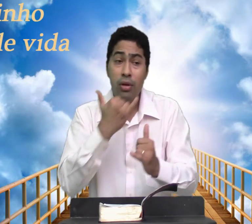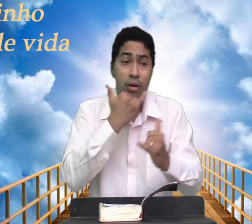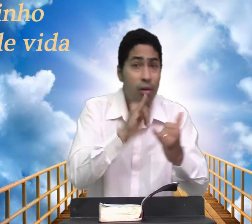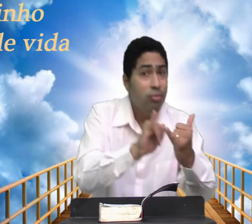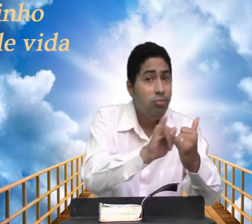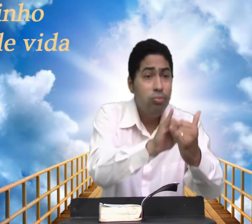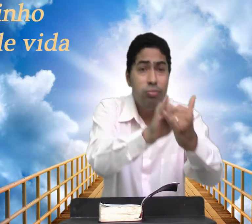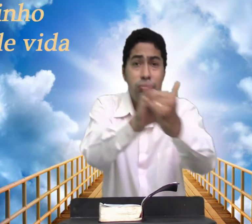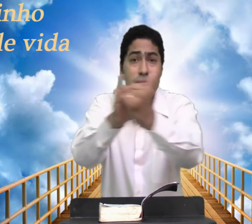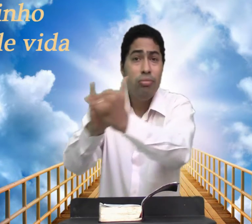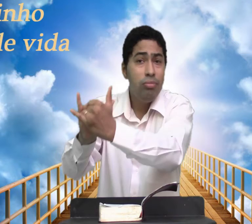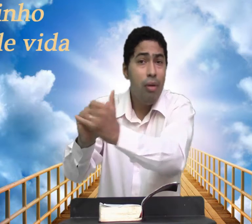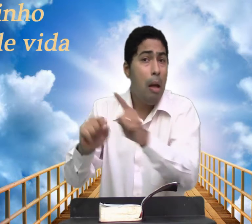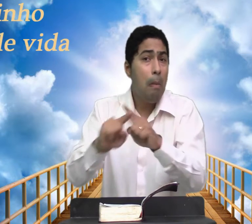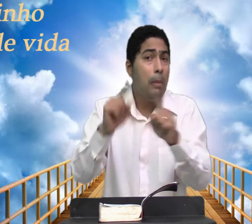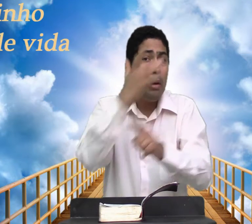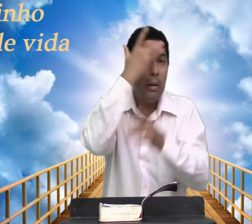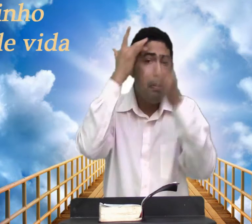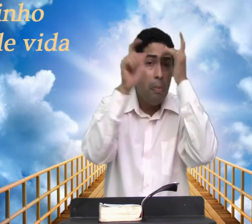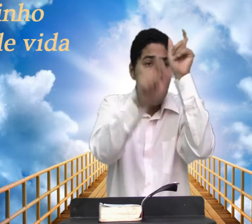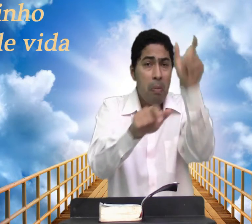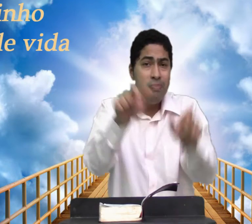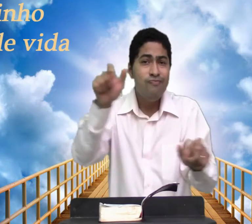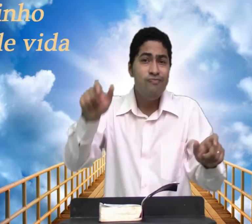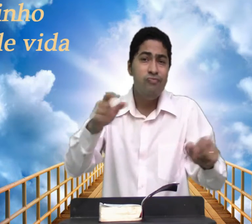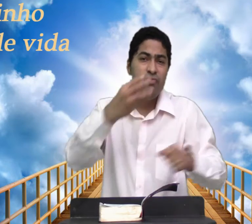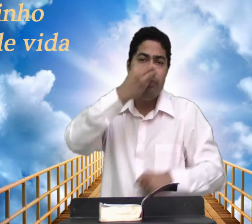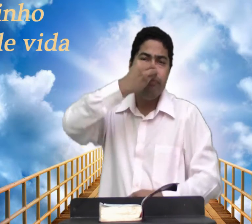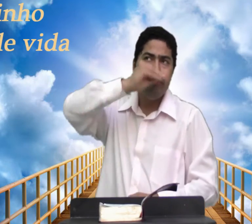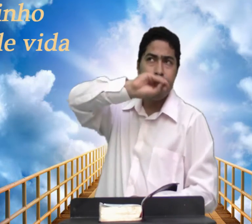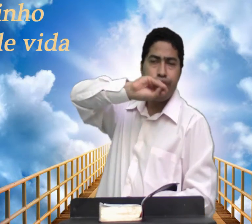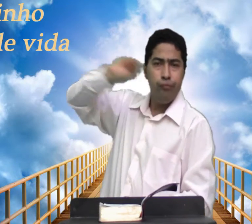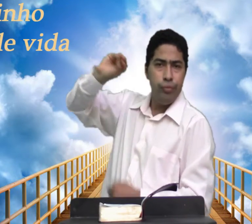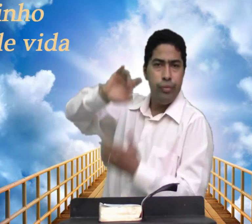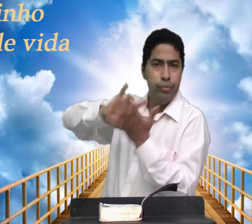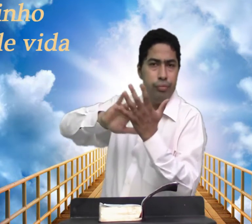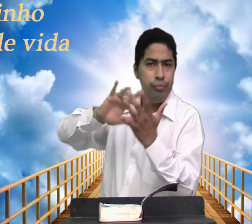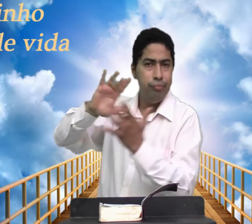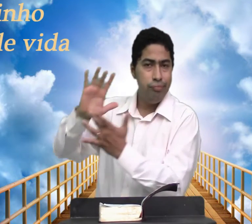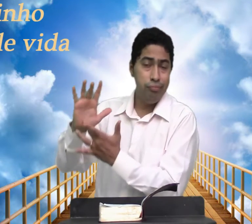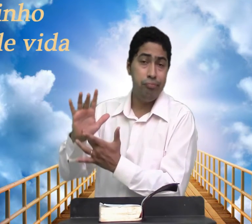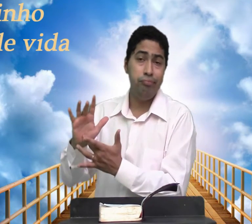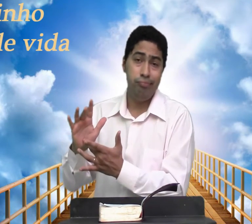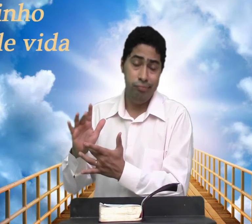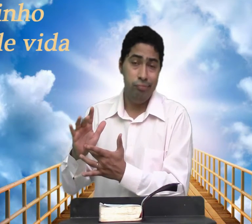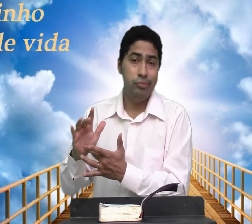a todas as pessoas. Mas o que nós fazemos? Ignoramos o seu Filho.